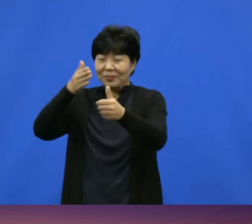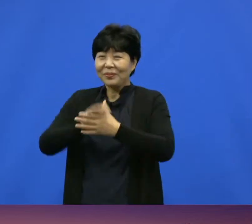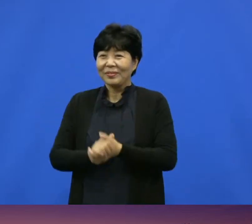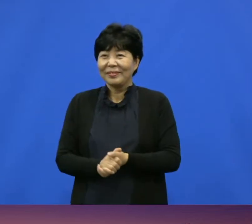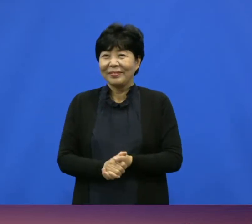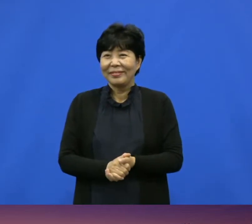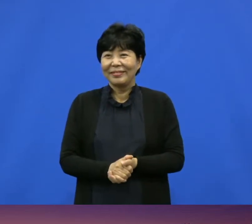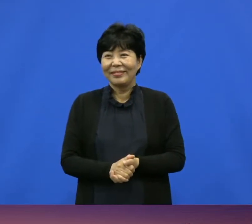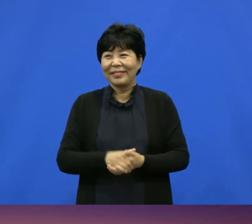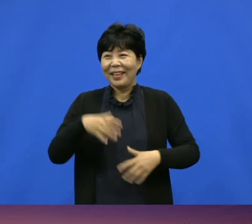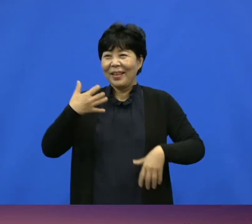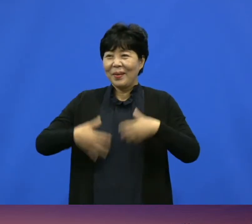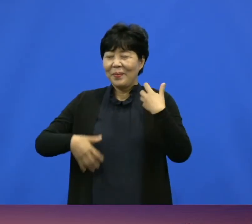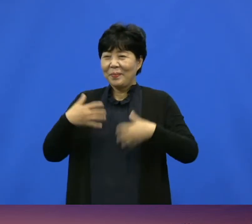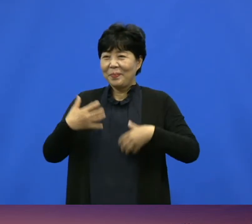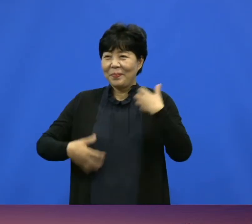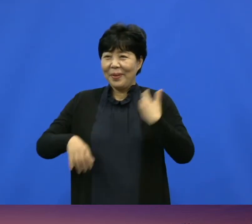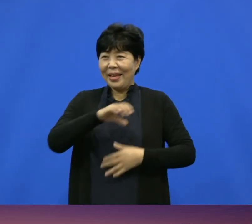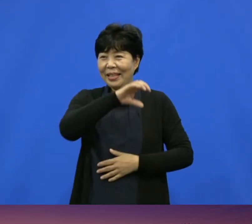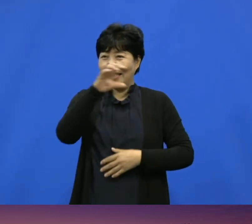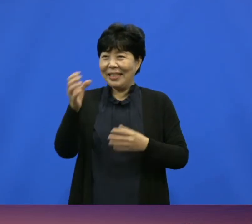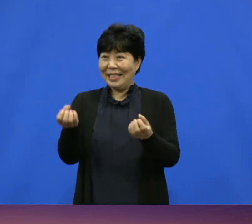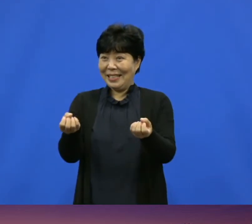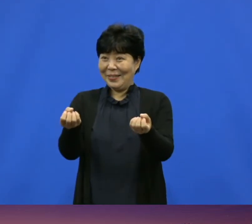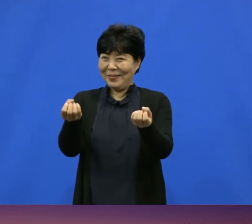메리 크리스마스.